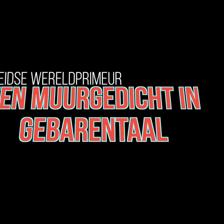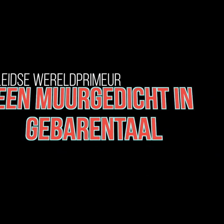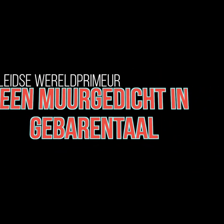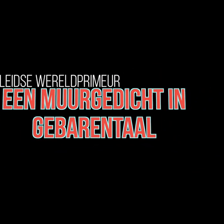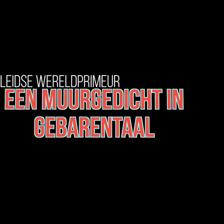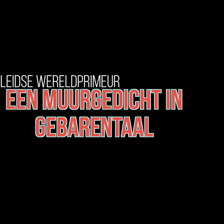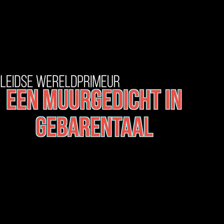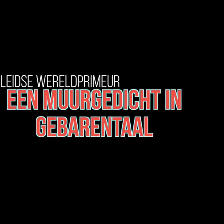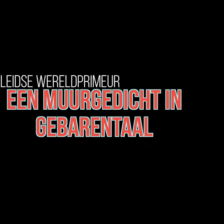INTROMUZIEK